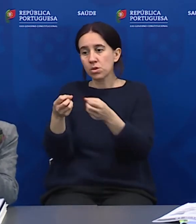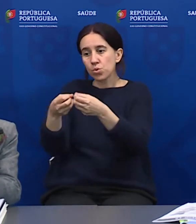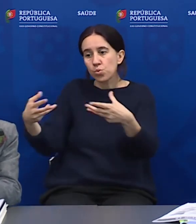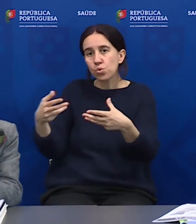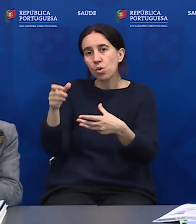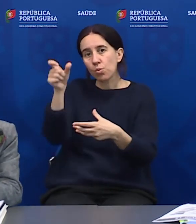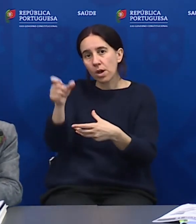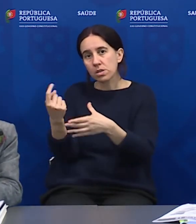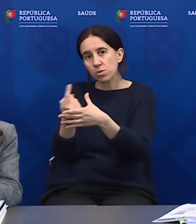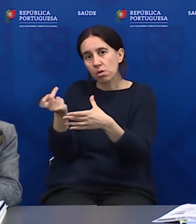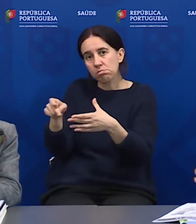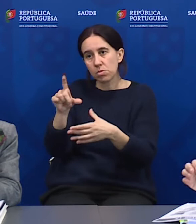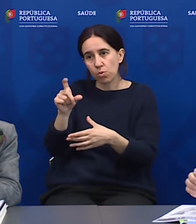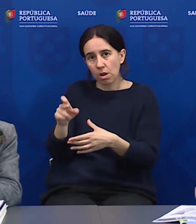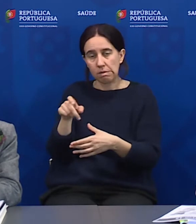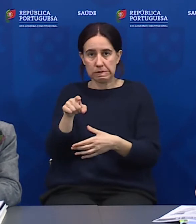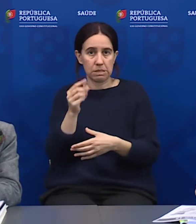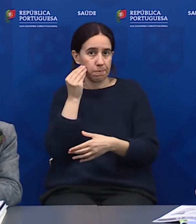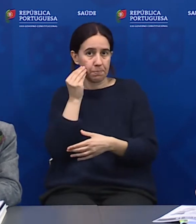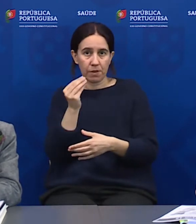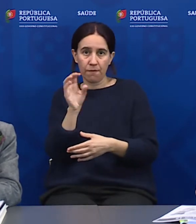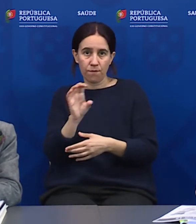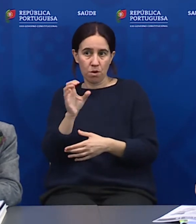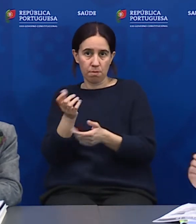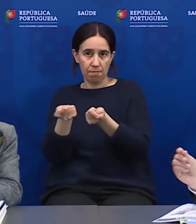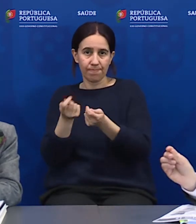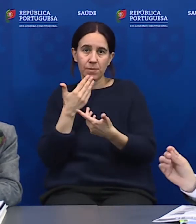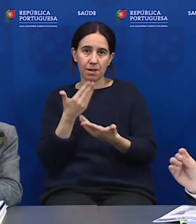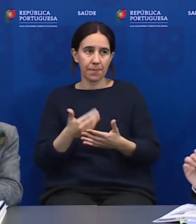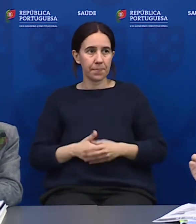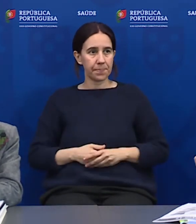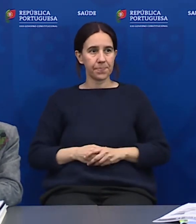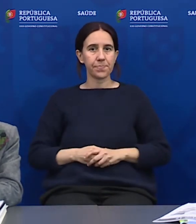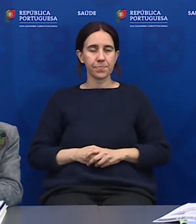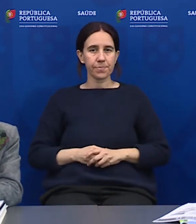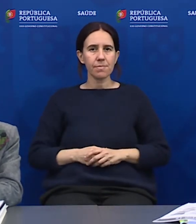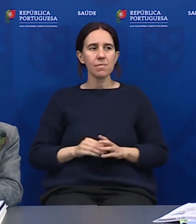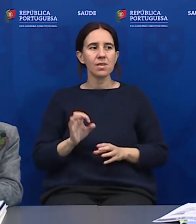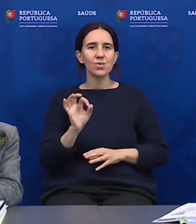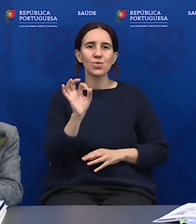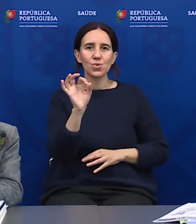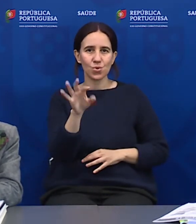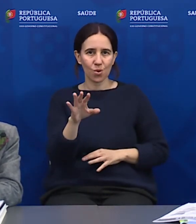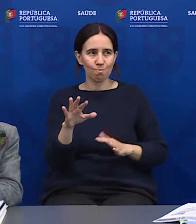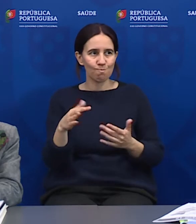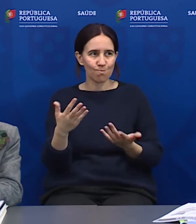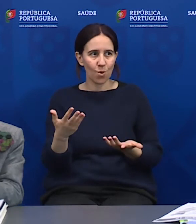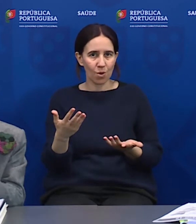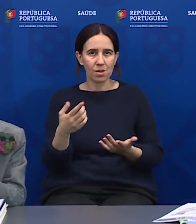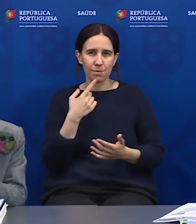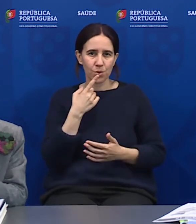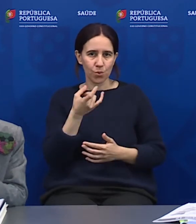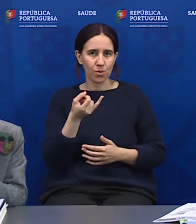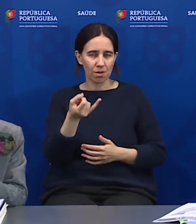desse caso isolado que exista no lar. Esta será a forma de governação. Obrigada. Permita-me só antes da próxima